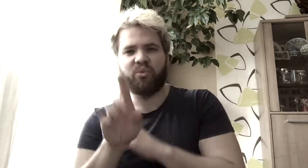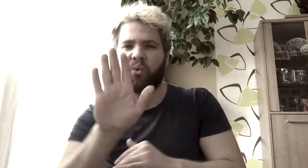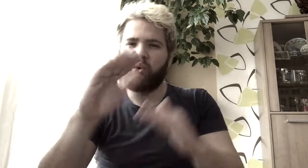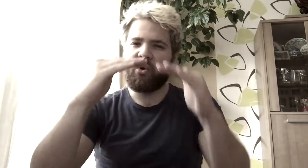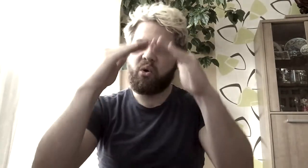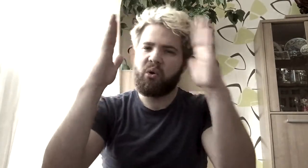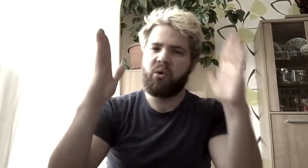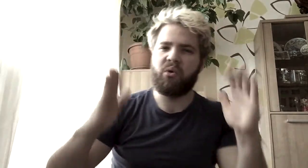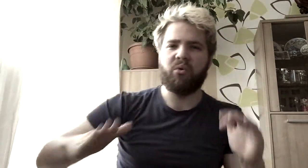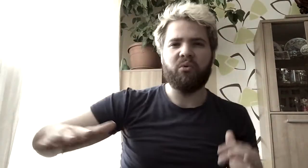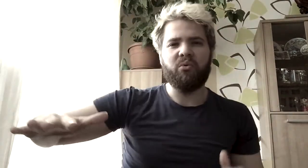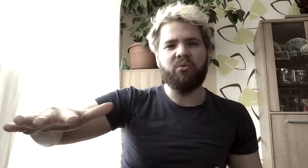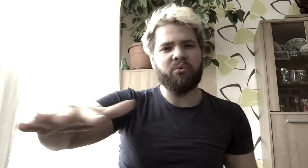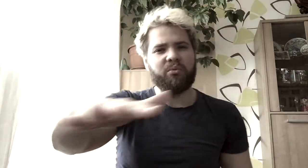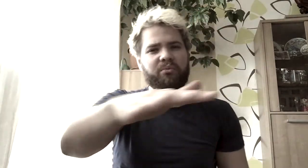They come to your house.